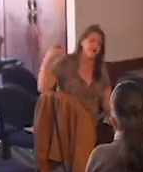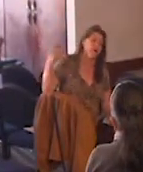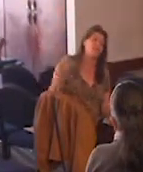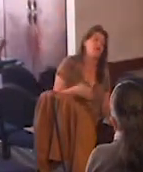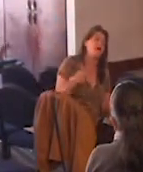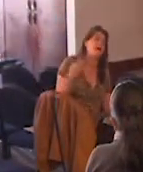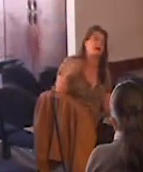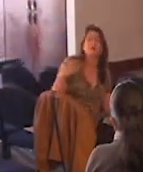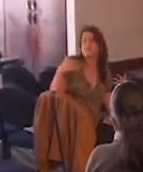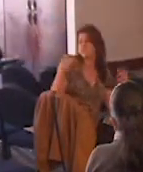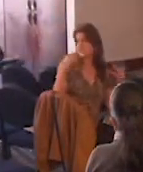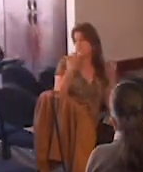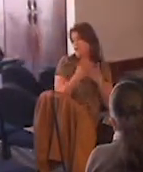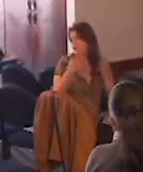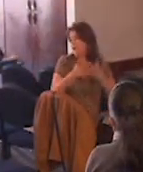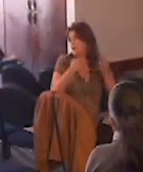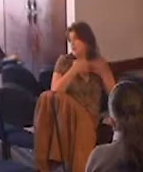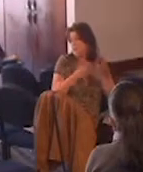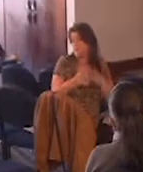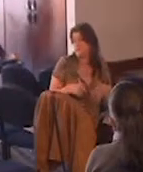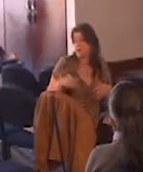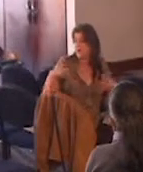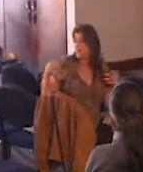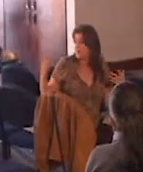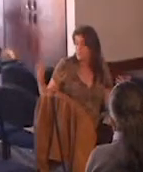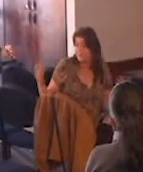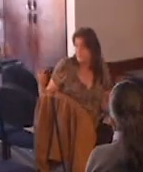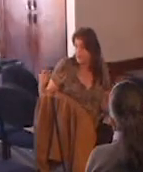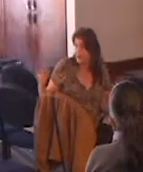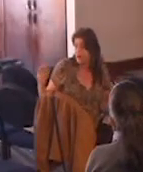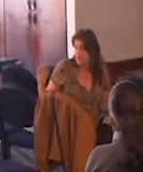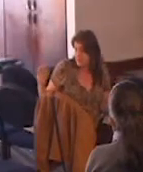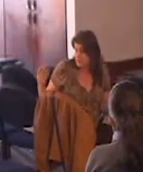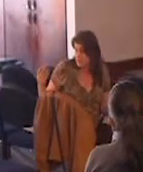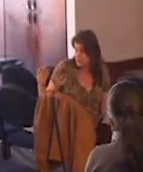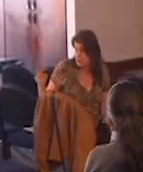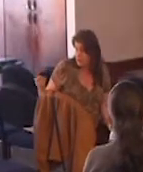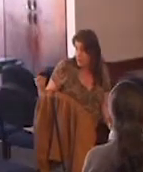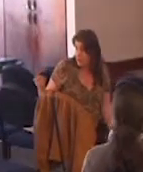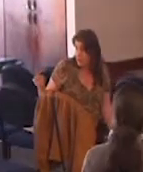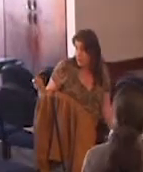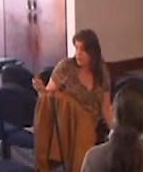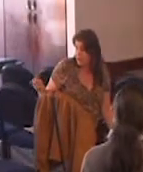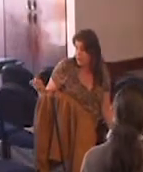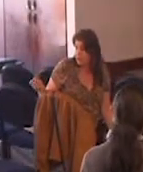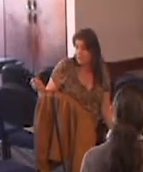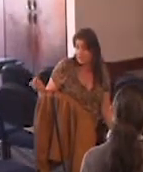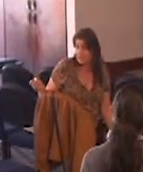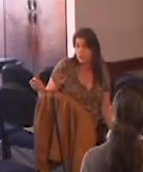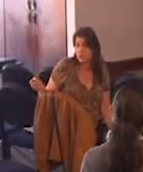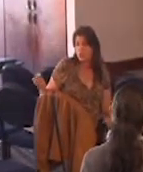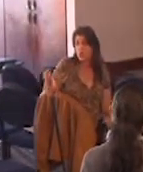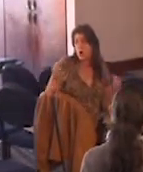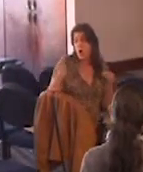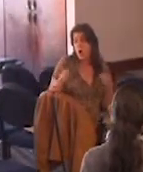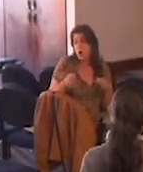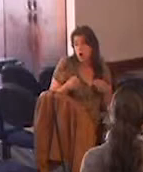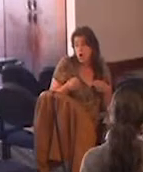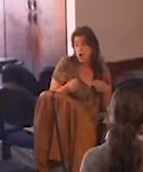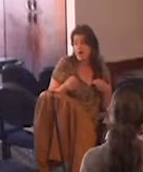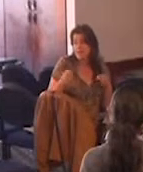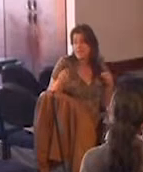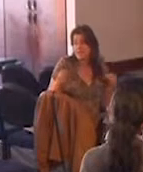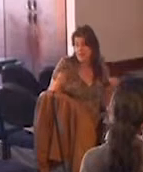quería salir, empezaba con unas estereotipias a mover esto, a ponerse más genio, agresivo, ahora él me